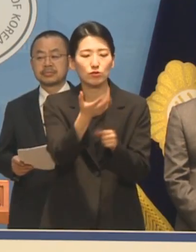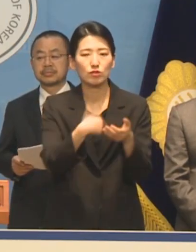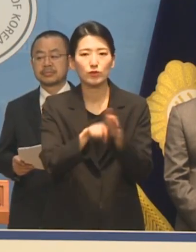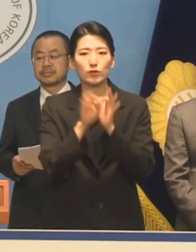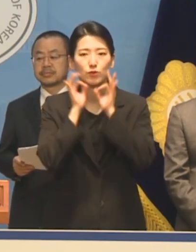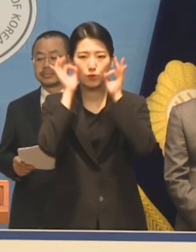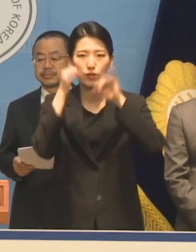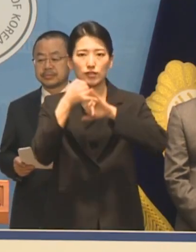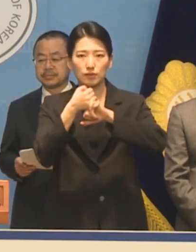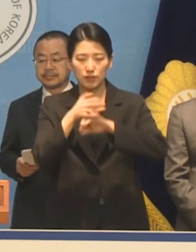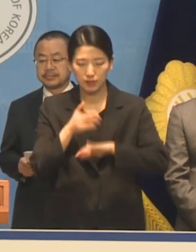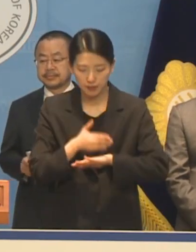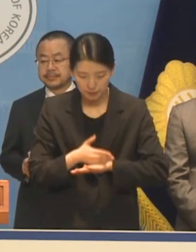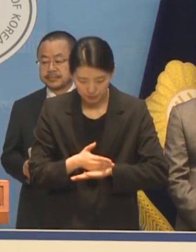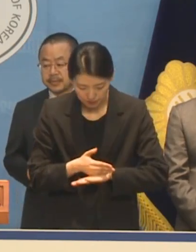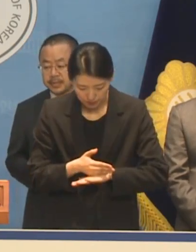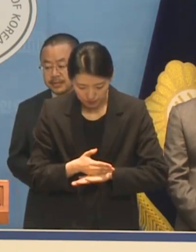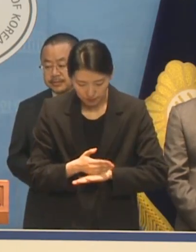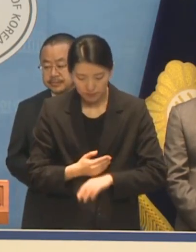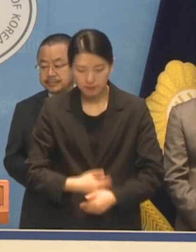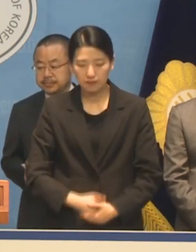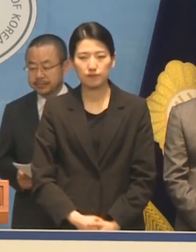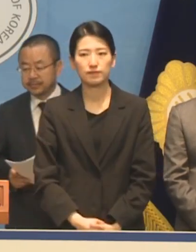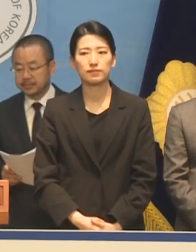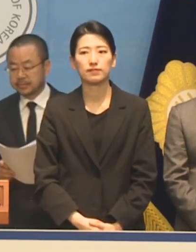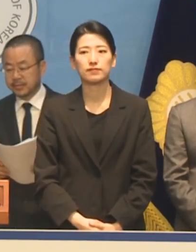하겠습니다. 감사합니다.